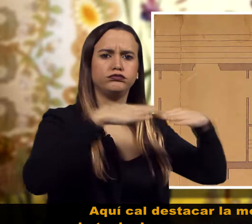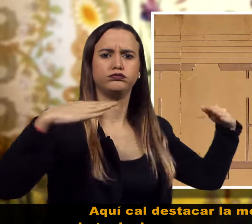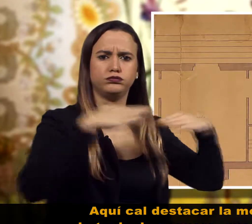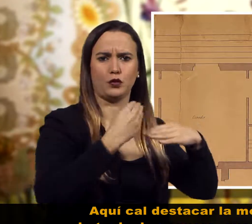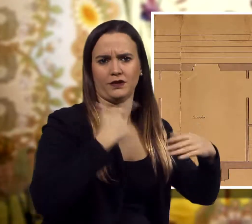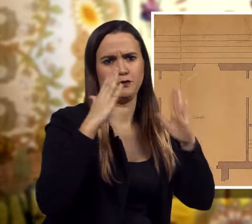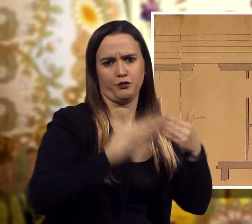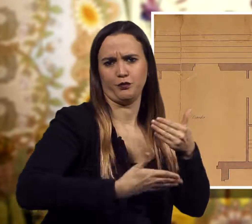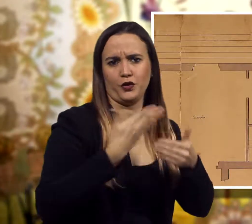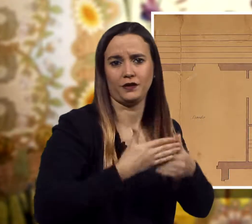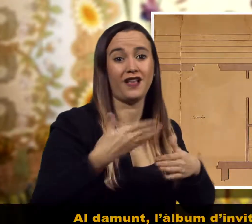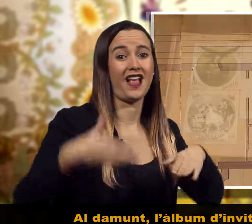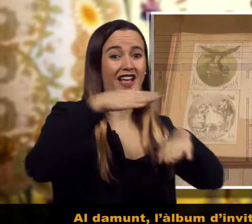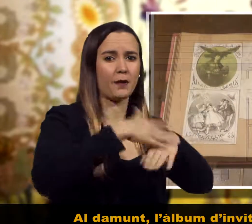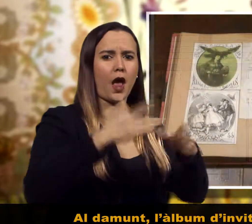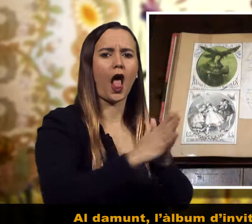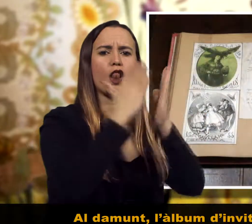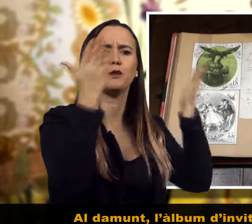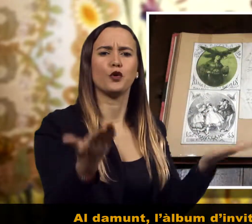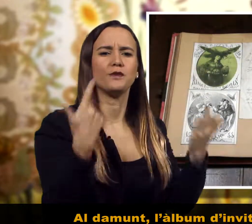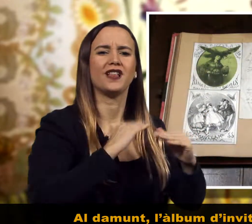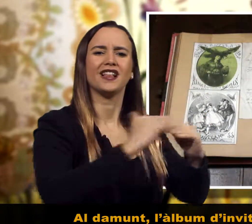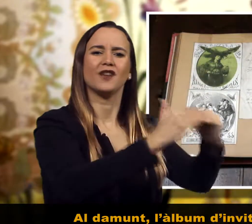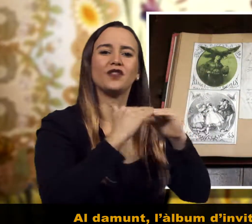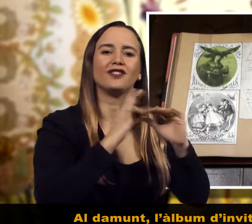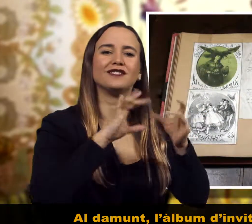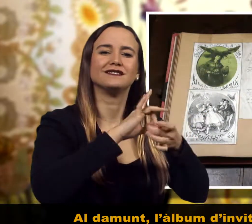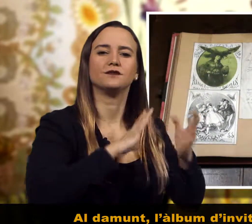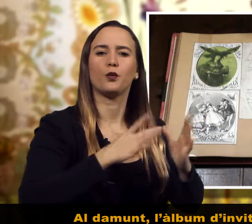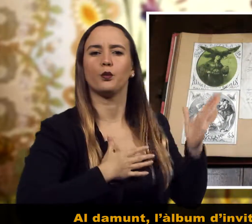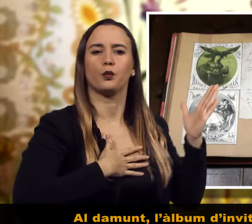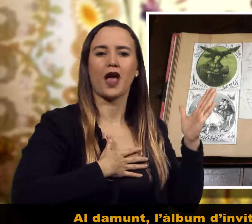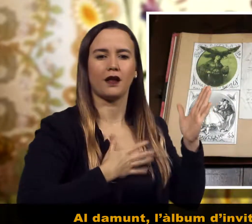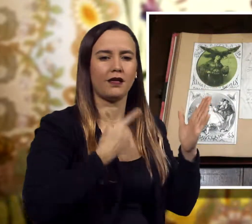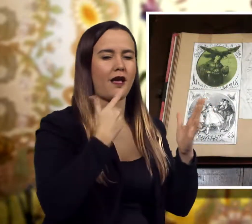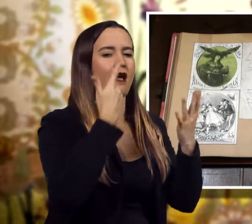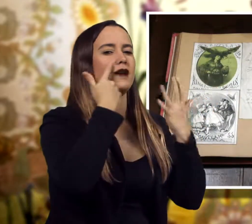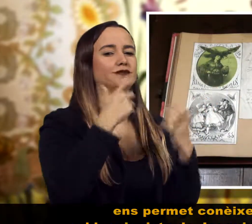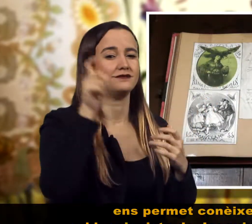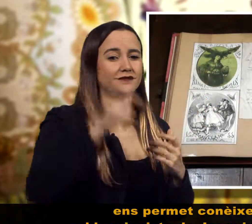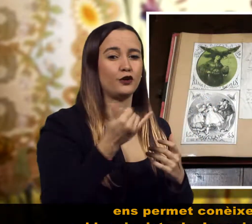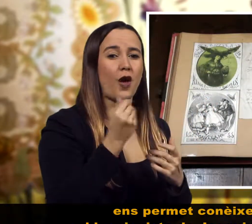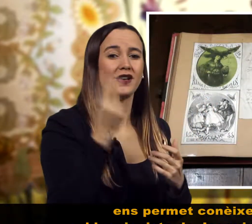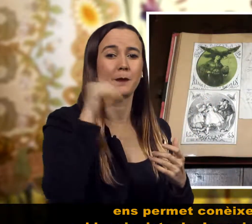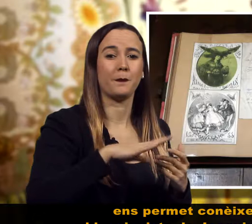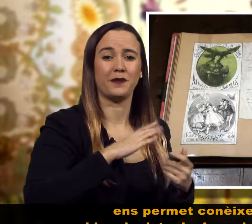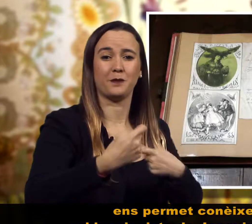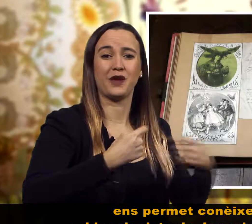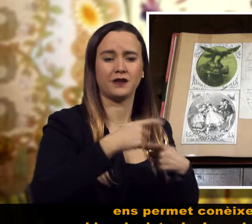Al damunt, l'àlbum d'invitacions a balls ens permet conèixer l'afició col·leccionista de Joaquim de Mercader i fer-nos una idea de